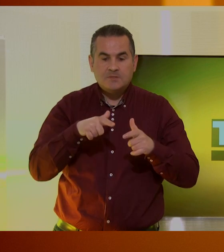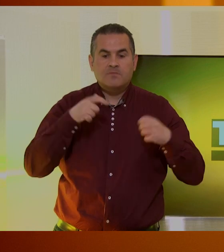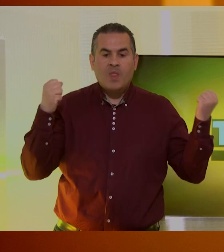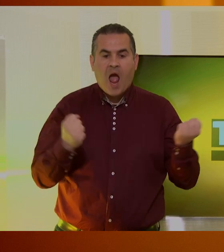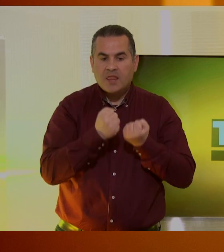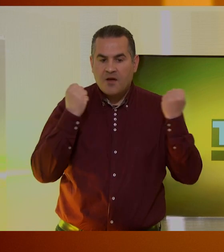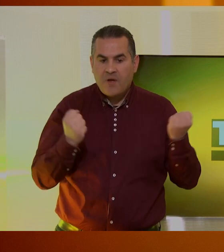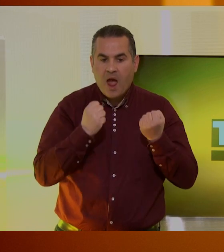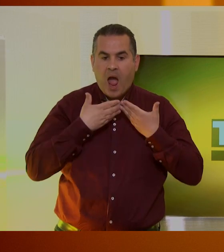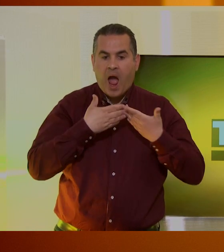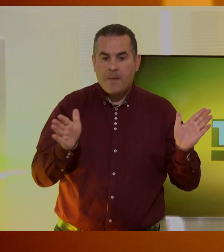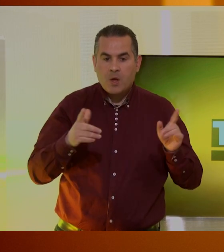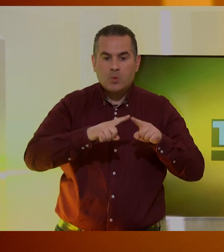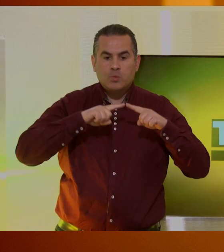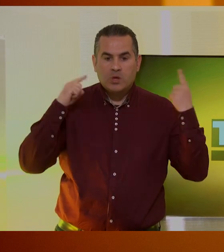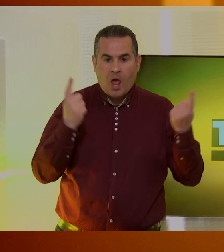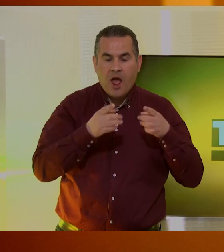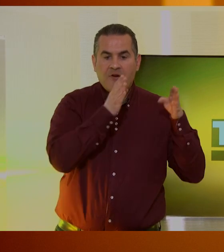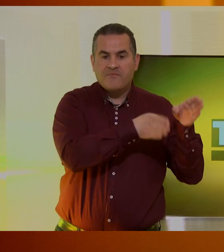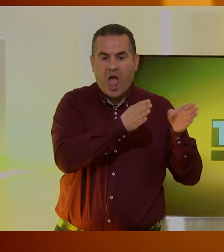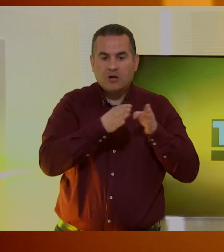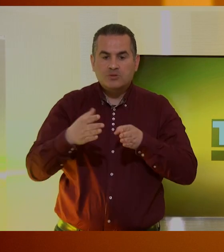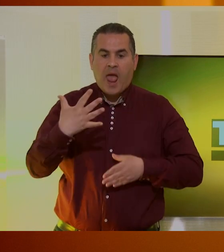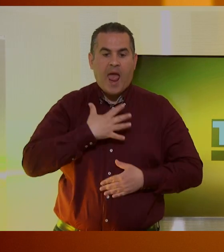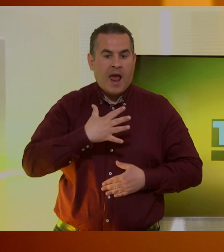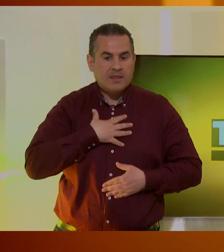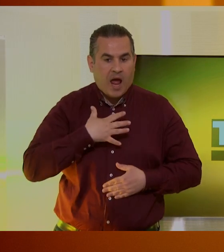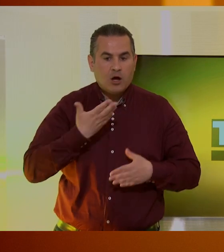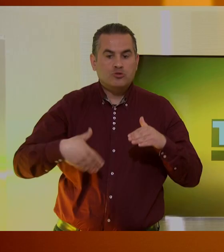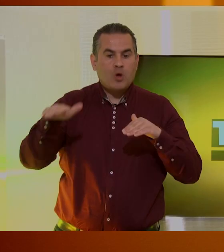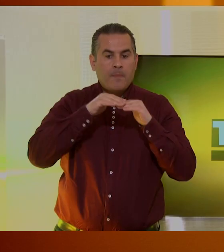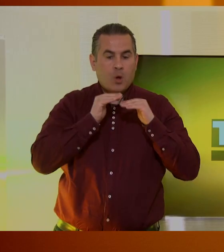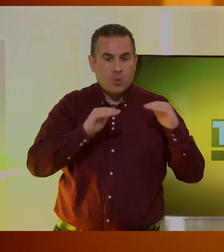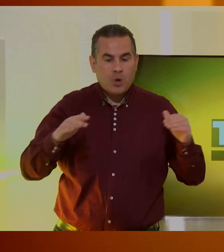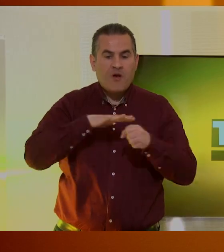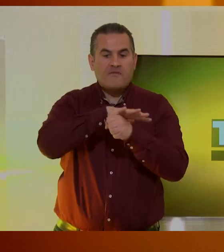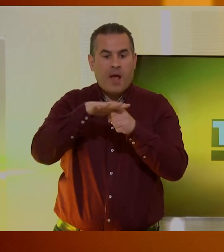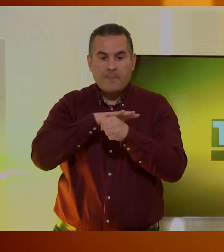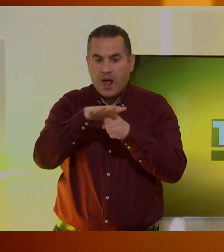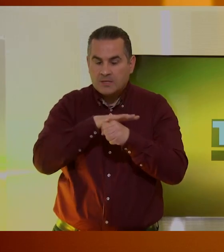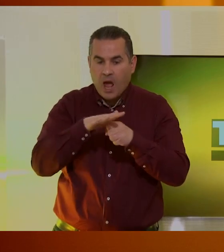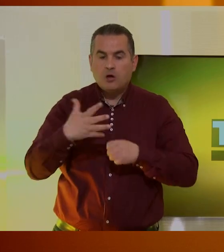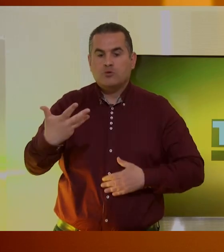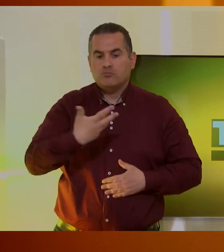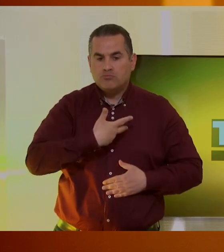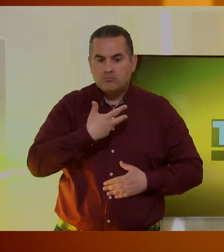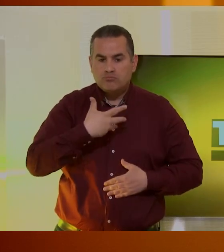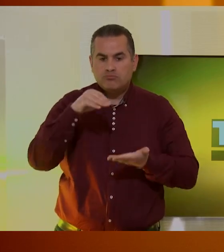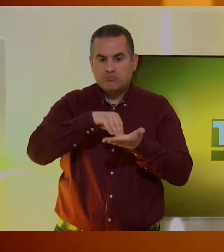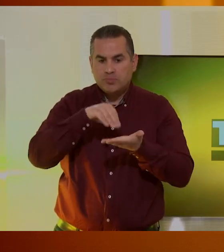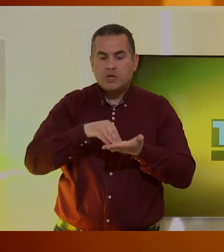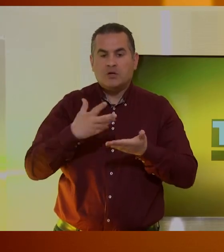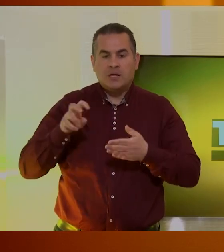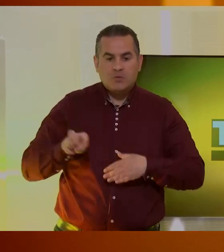Cai queste giornate saranno l'occasione per scoprire Antiche Tradizioni grazie a una serie di laboratori formativi ed esperienziali che spazieranno